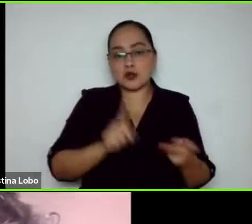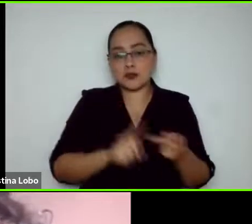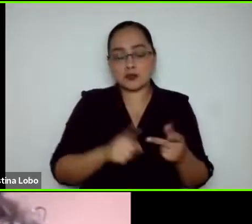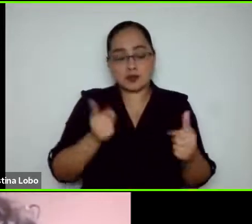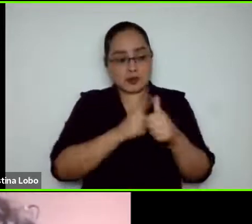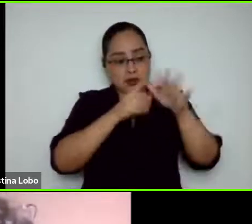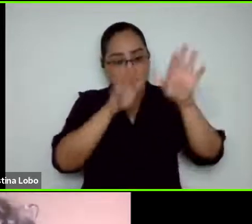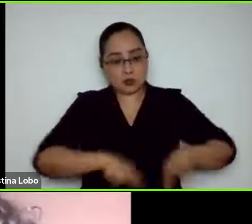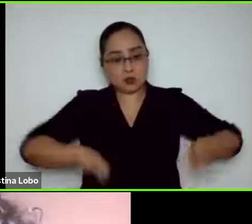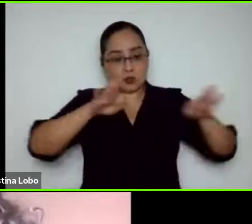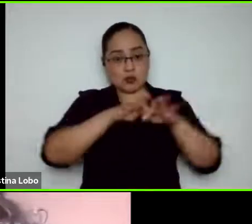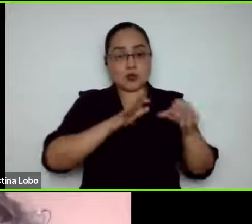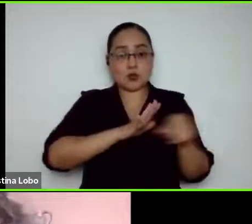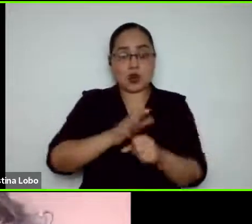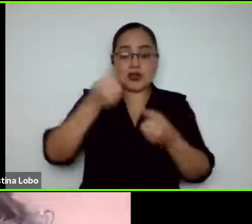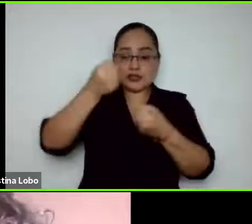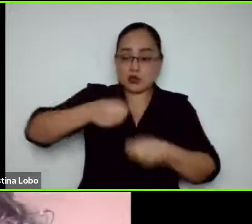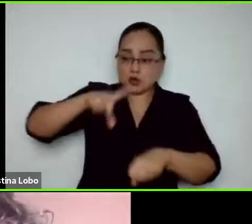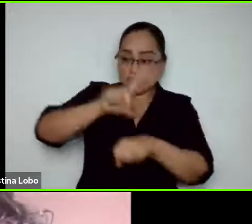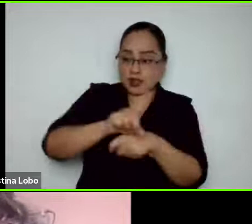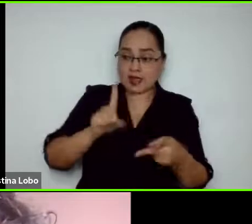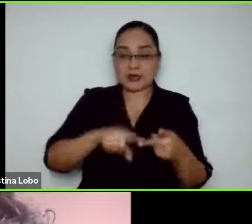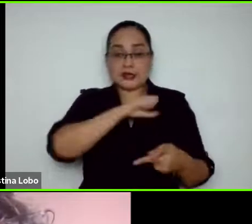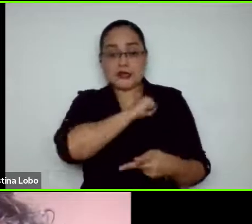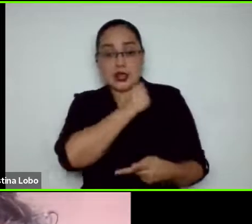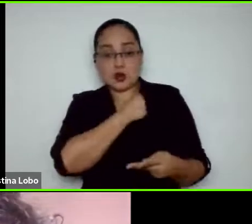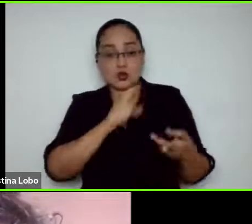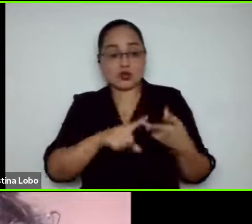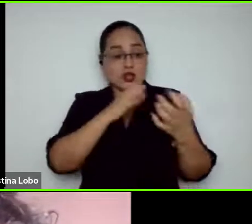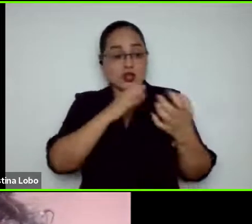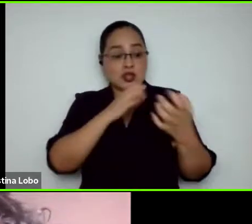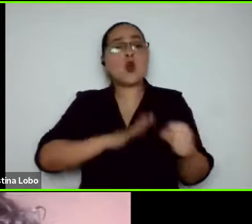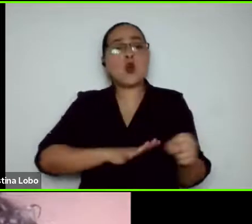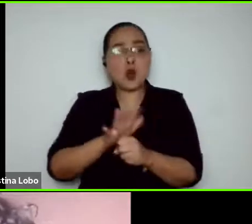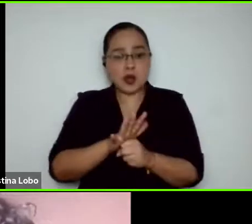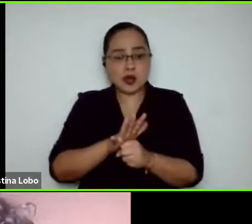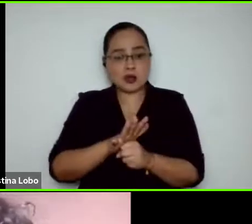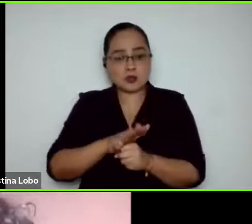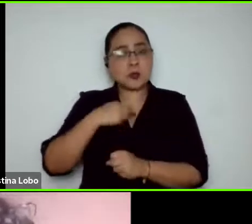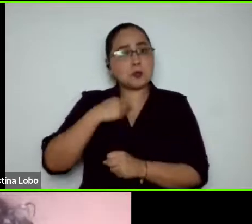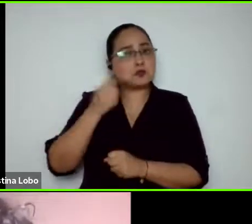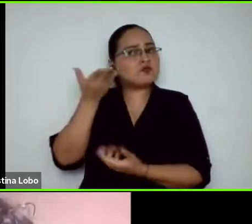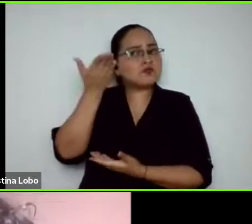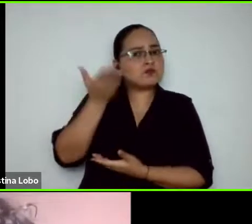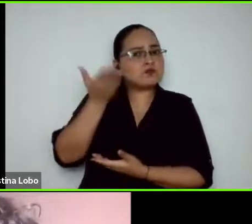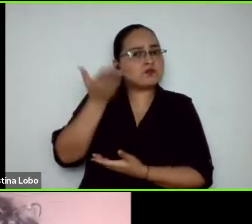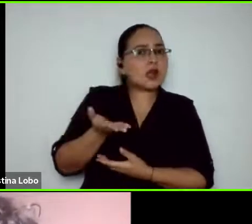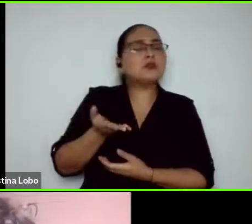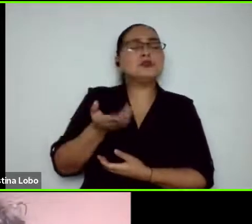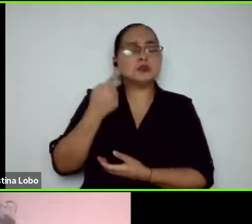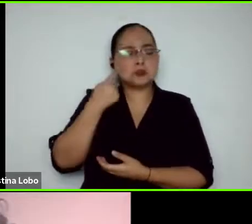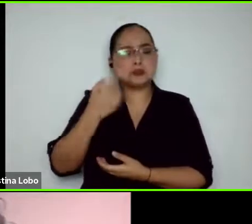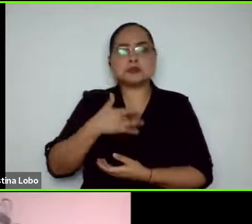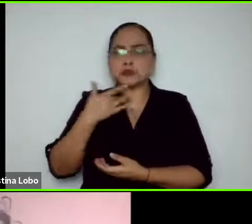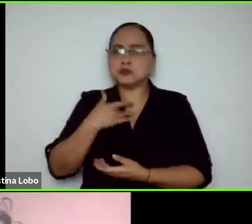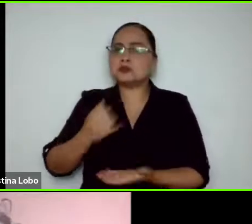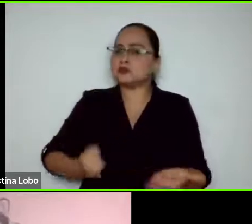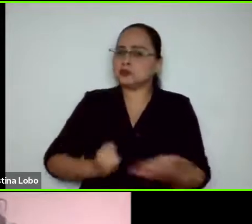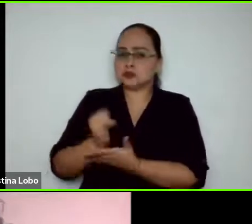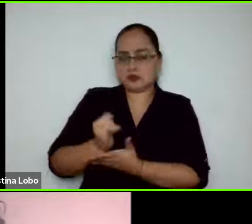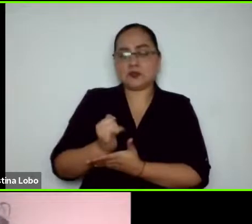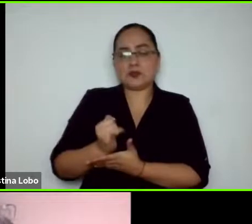seguridad o gastarla en salud o gastarla en educación? Eso es lo que se entiende como una obligación positiva de derechos sociales en las